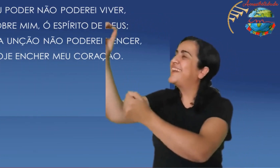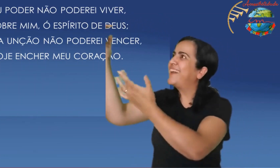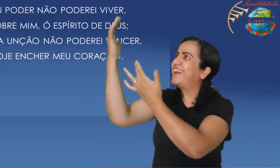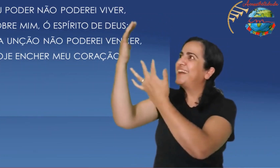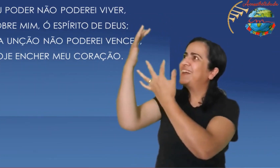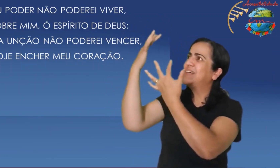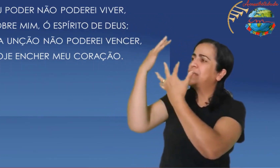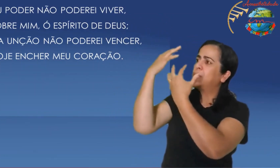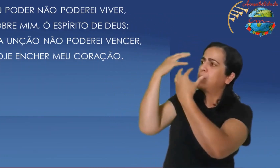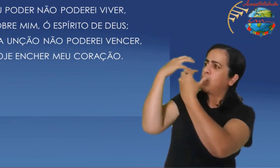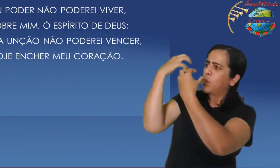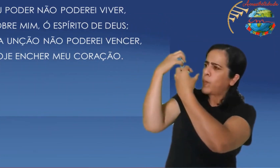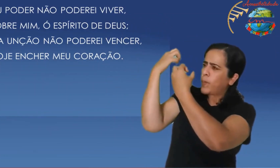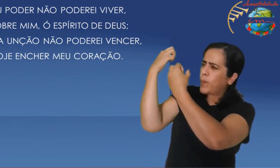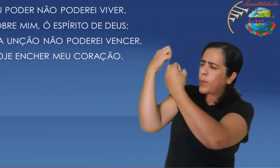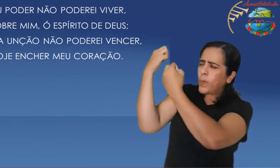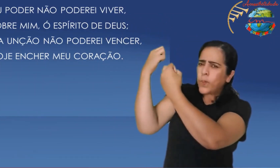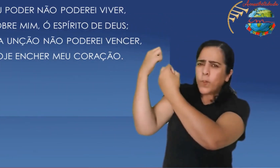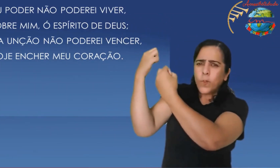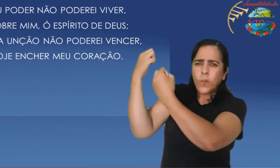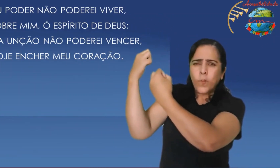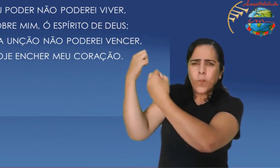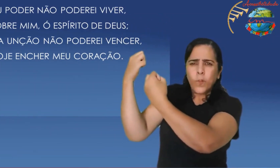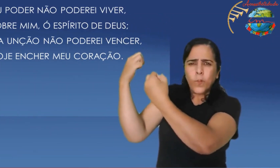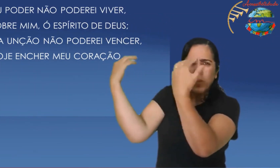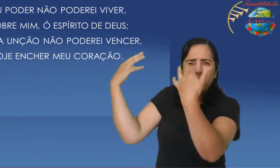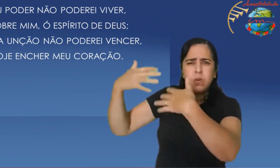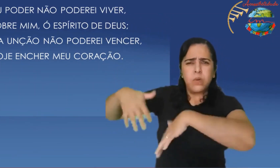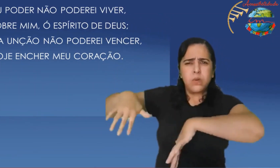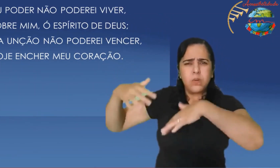Sem teu poder não